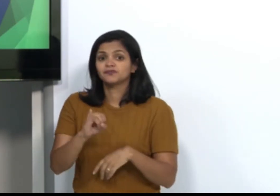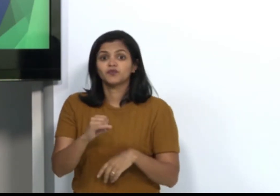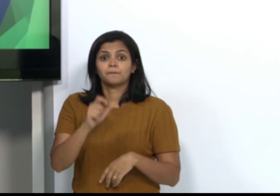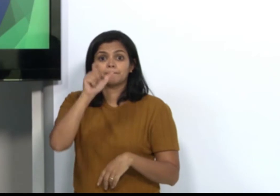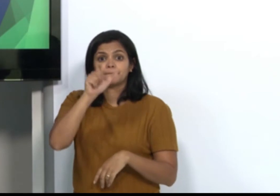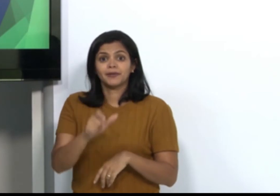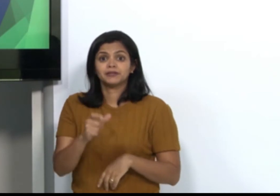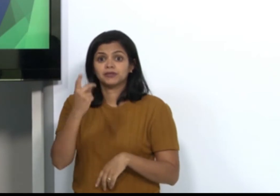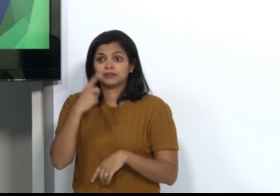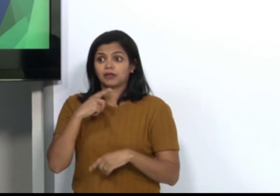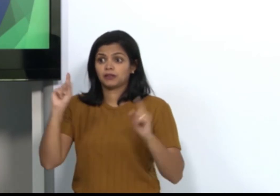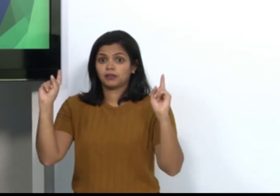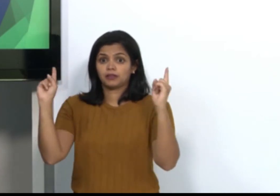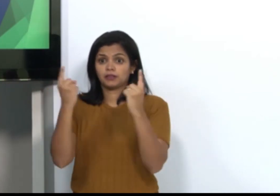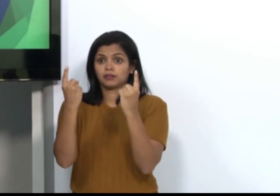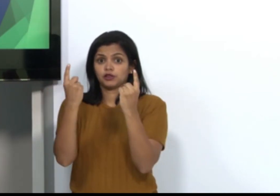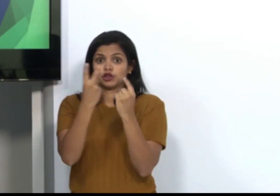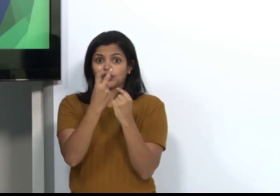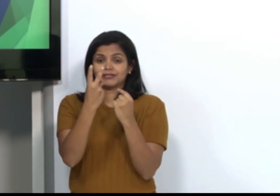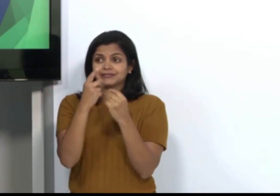Temos ali uma coluna 1,